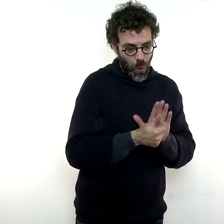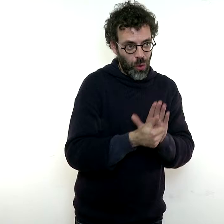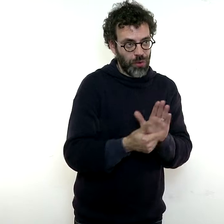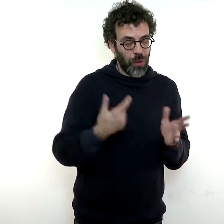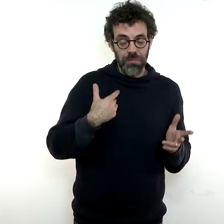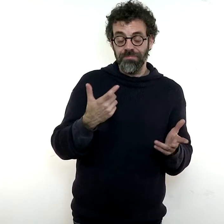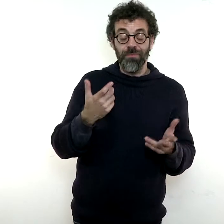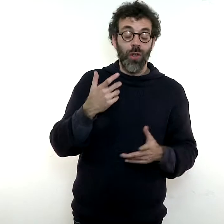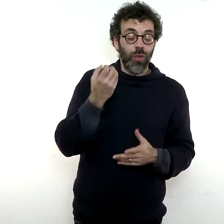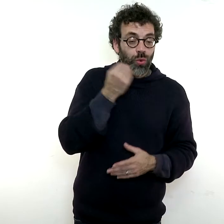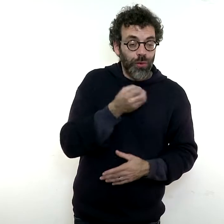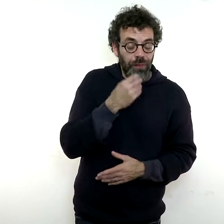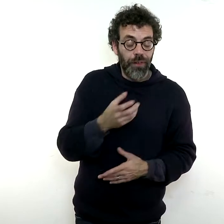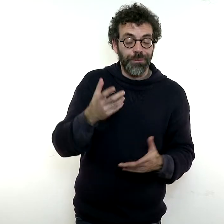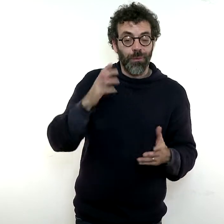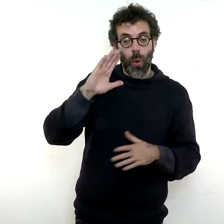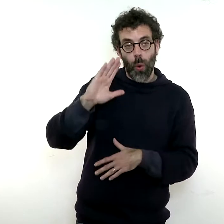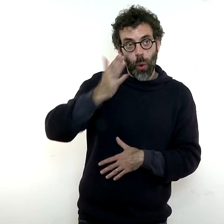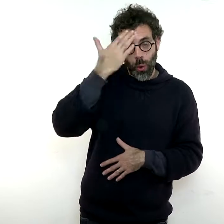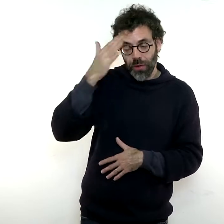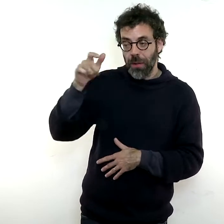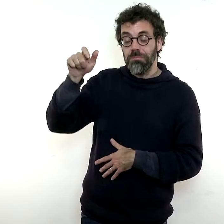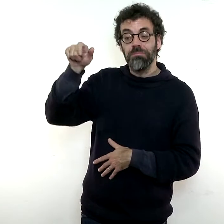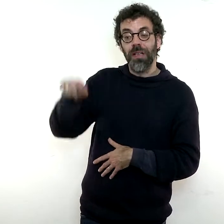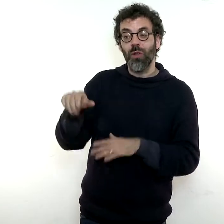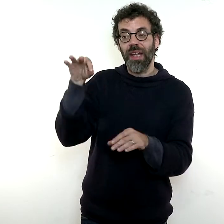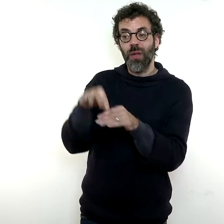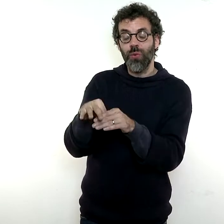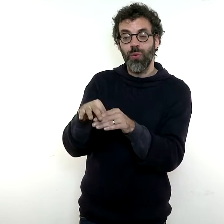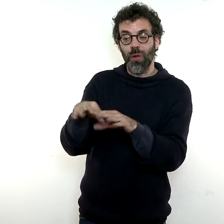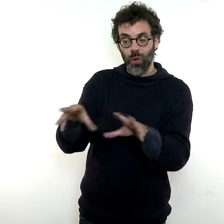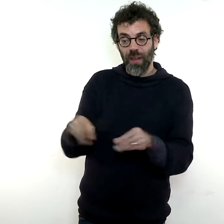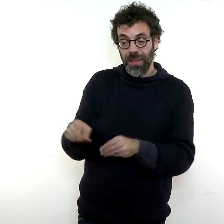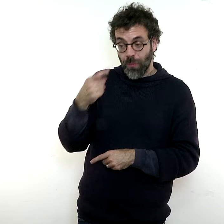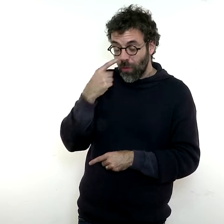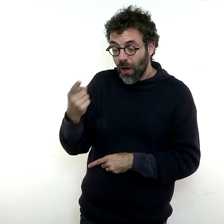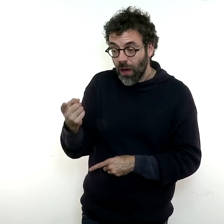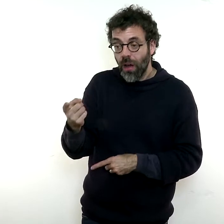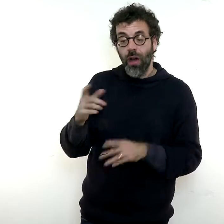rapport aux autres élus, c'est que nous sommes sur le terrain. Dans le cas de ma délégation, j'ai par exemple effectué plus de